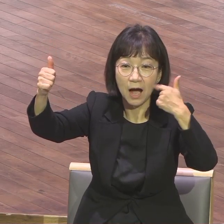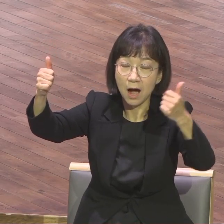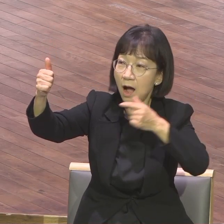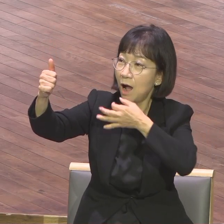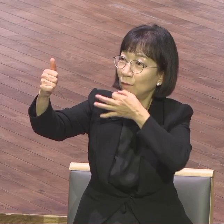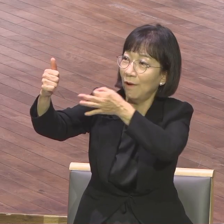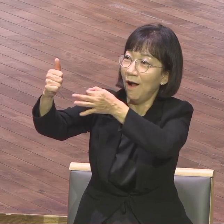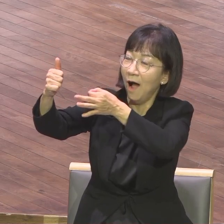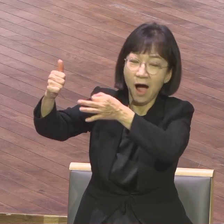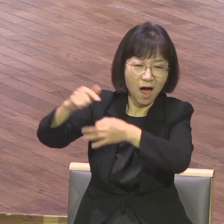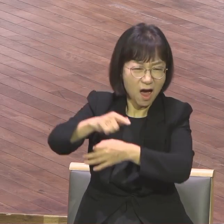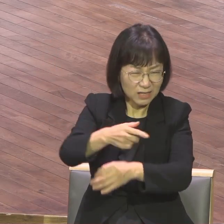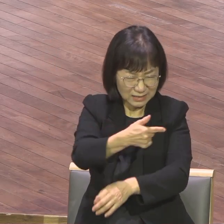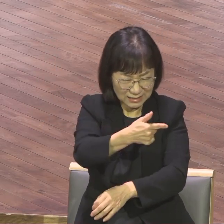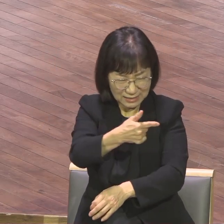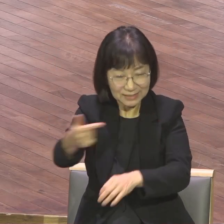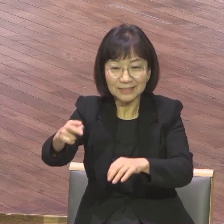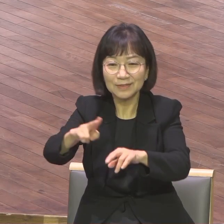선물이에요.